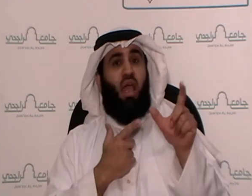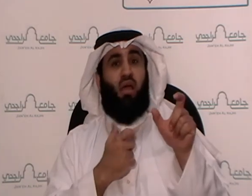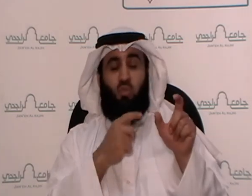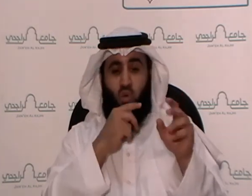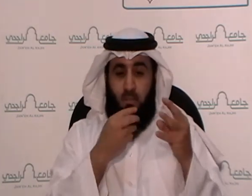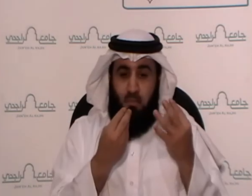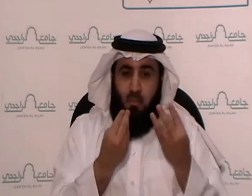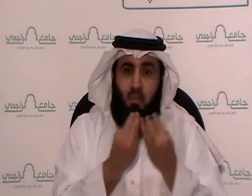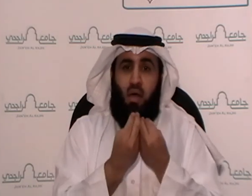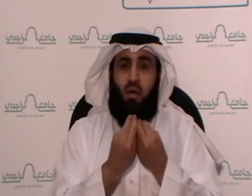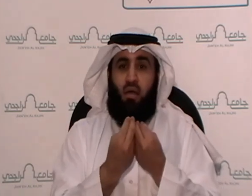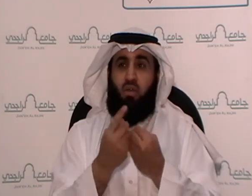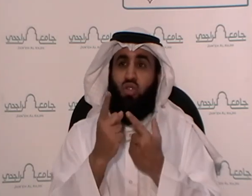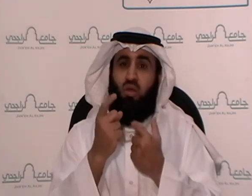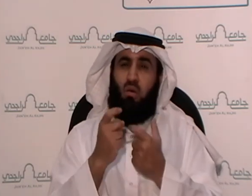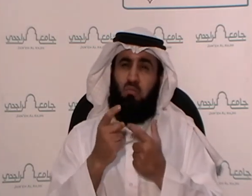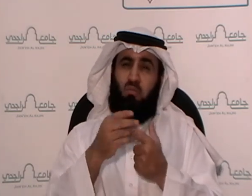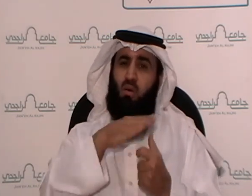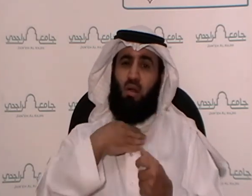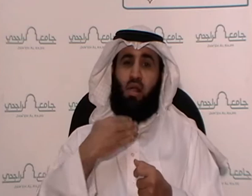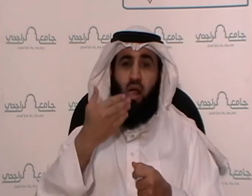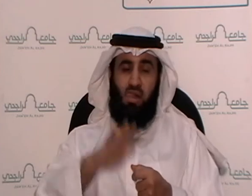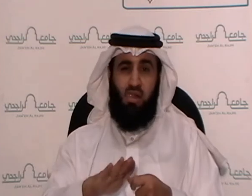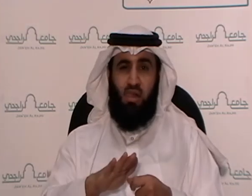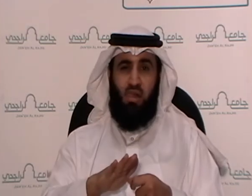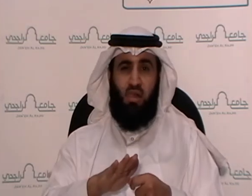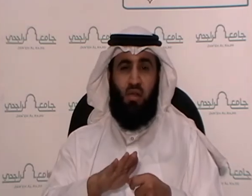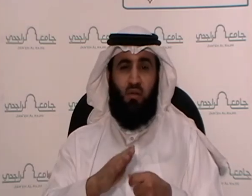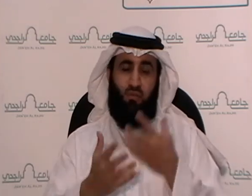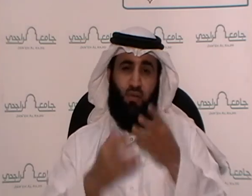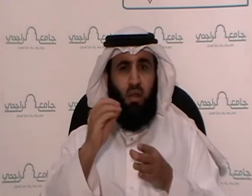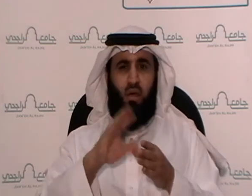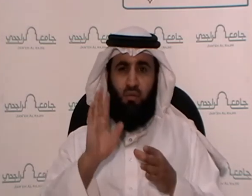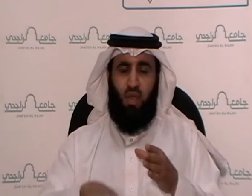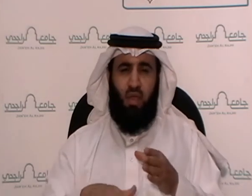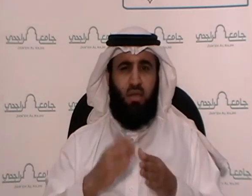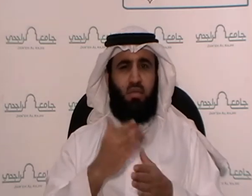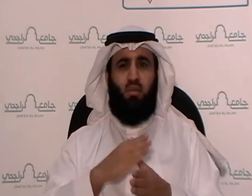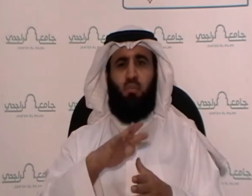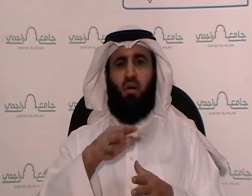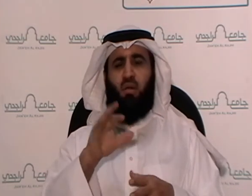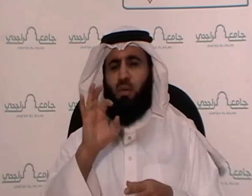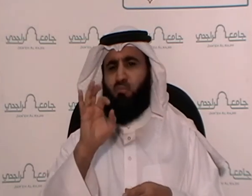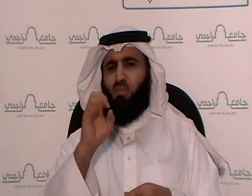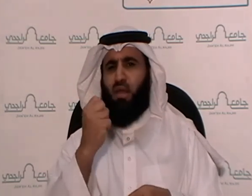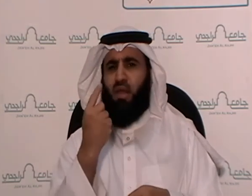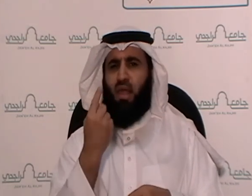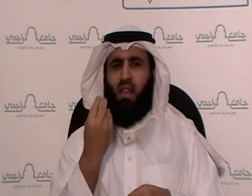رسول الله صلى الله عليه وسلم فلم يشفع له ذلك، فكيف بمن هو